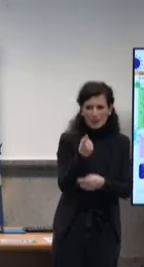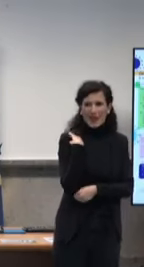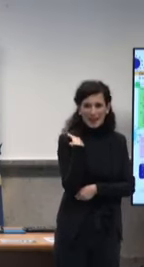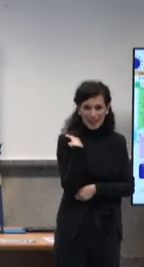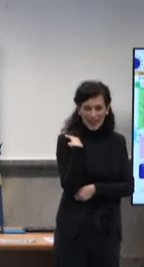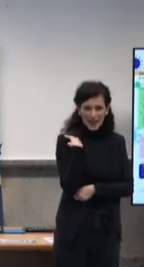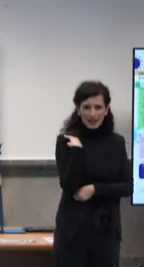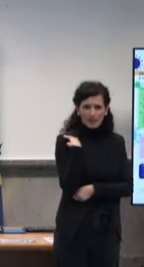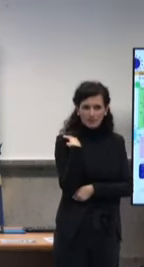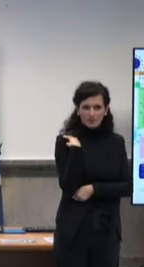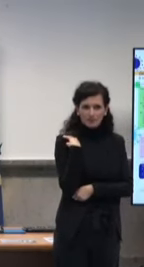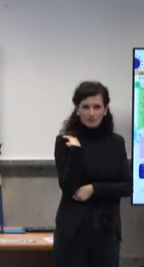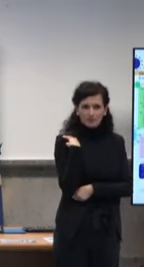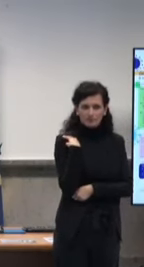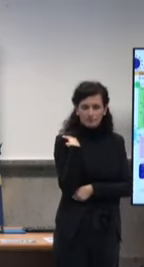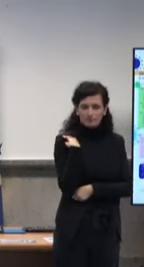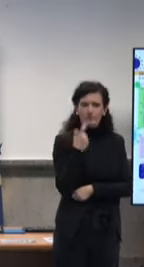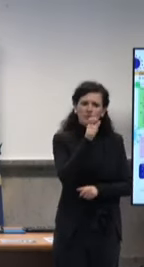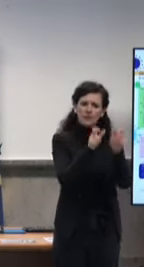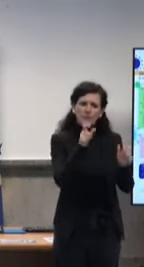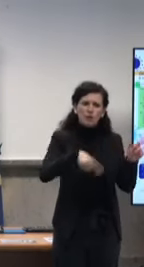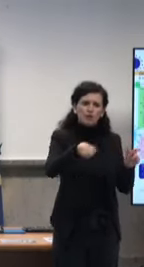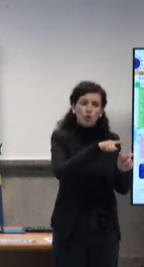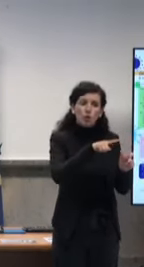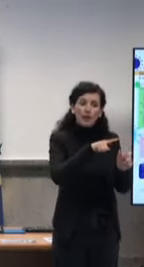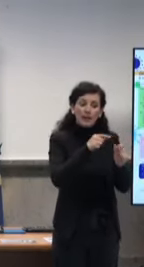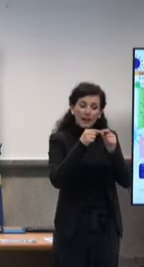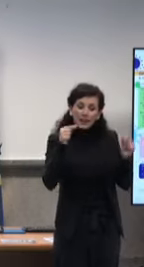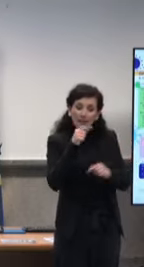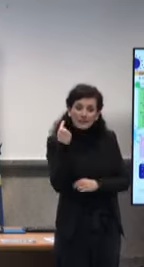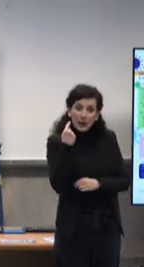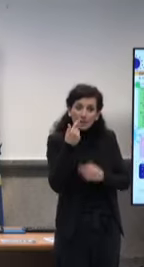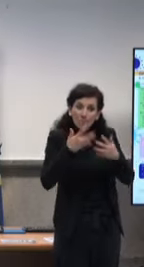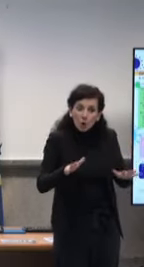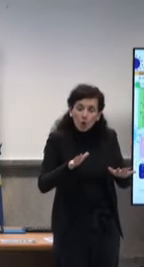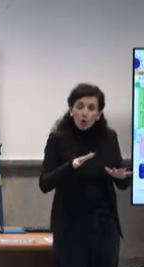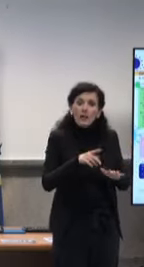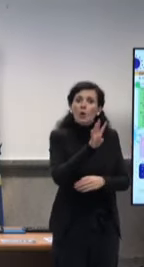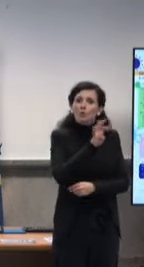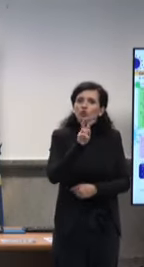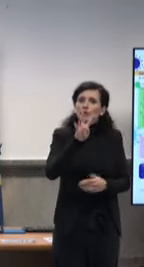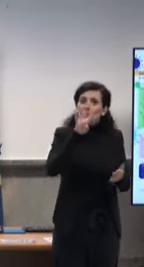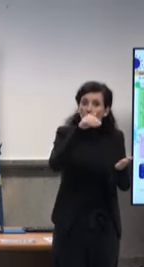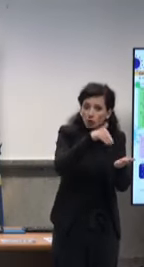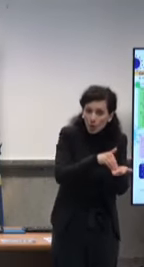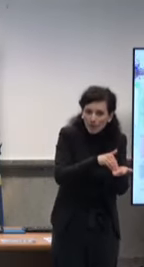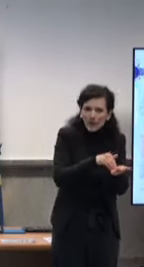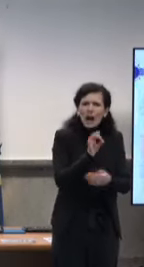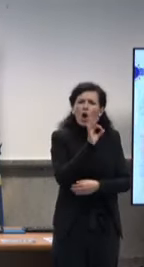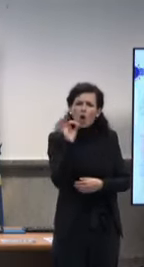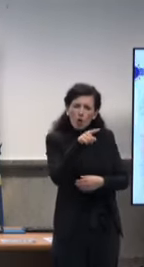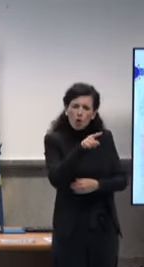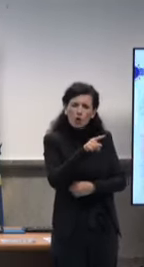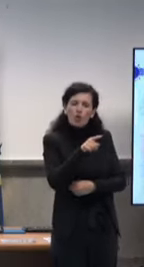possiamo dire che le persone si è stato fatto il tampone sono 424 mila o in quel conto rientrano anche i